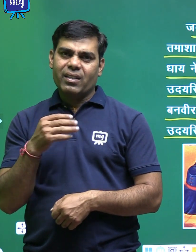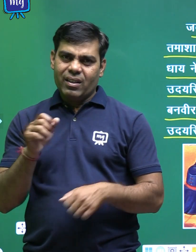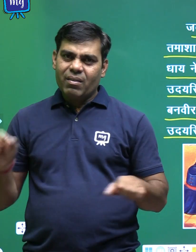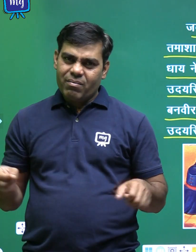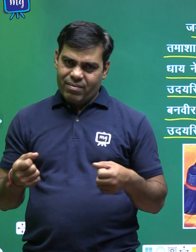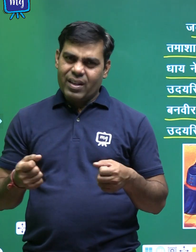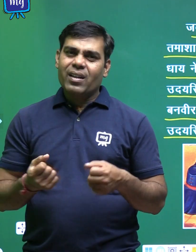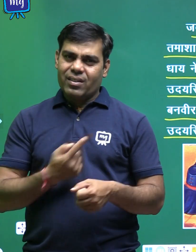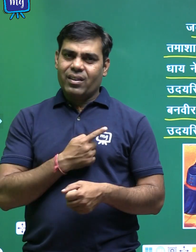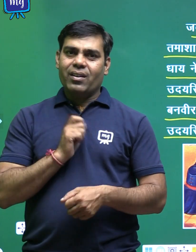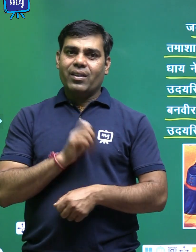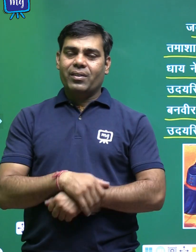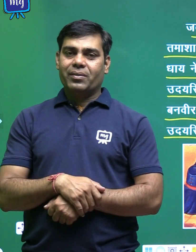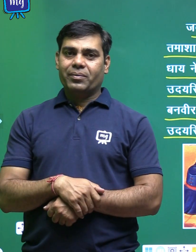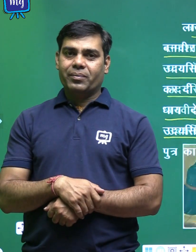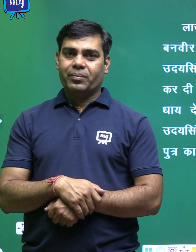है।